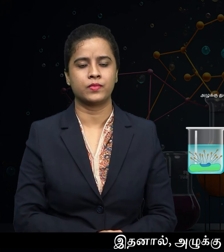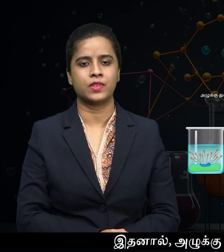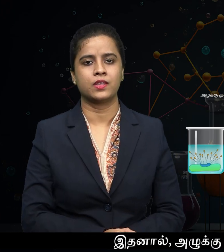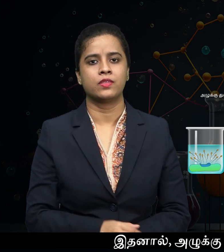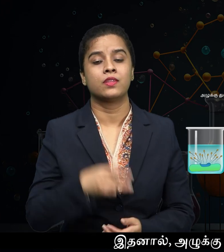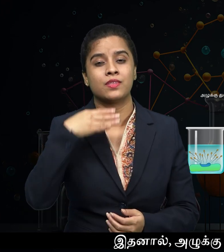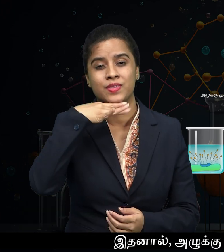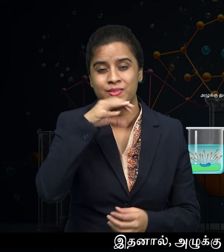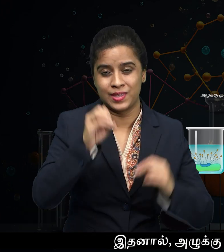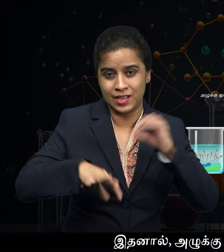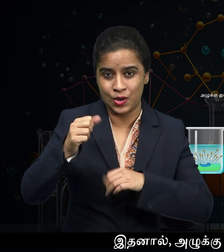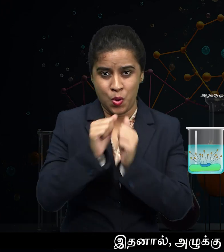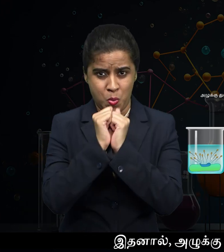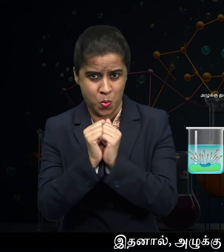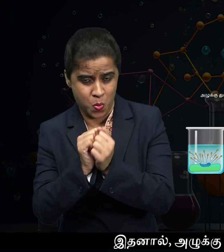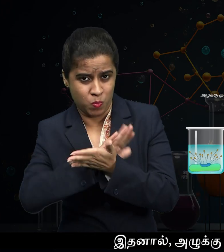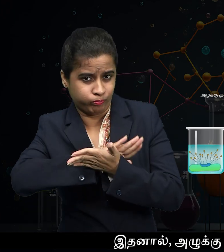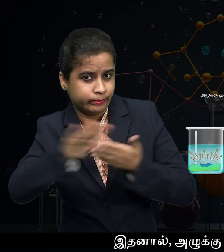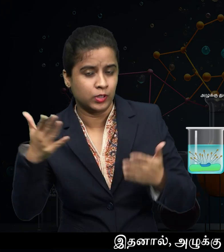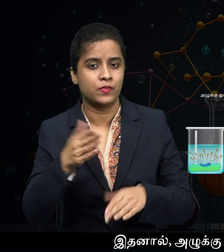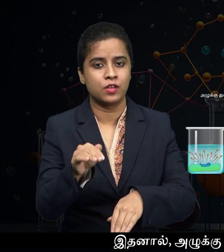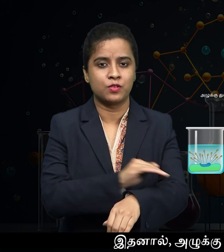அழுக்கு சோப்புடன் கழுவப்படுகிறது.